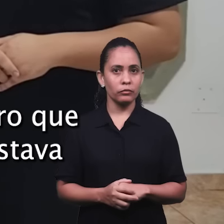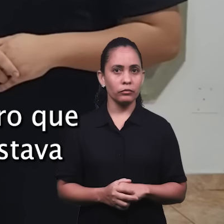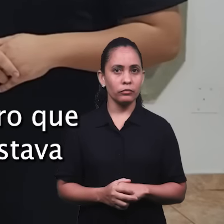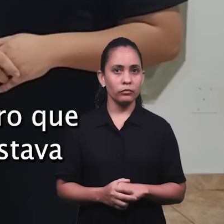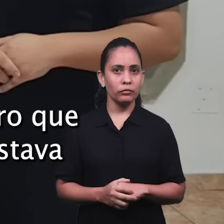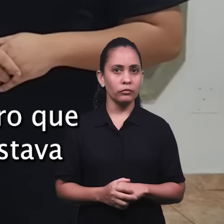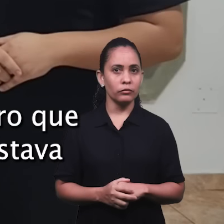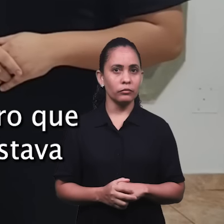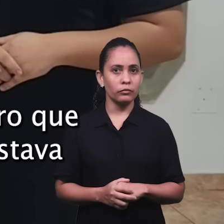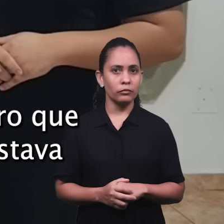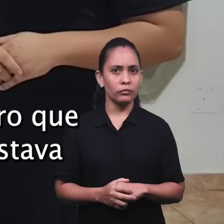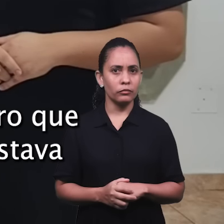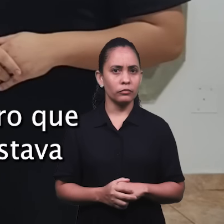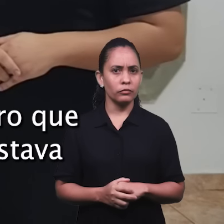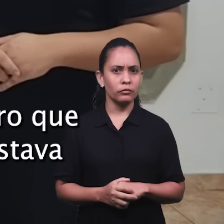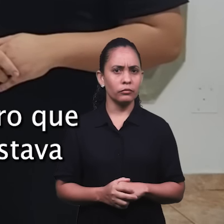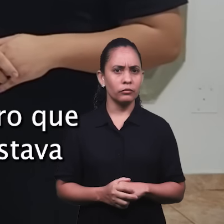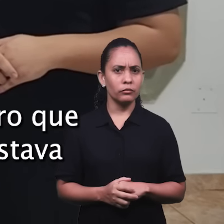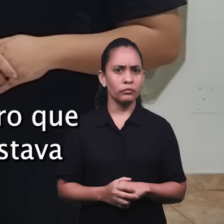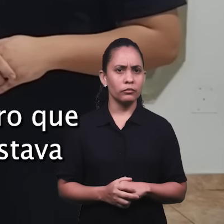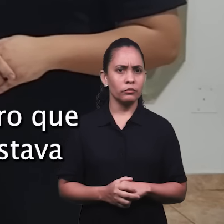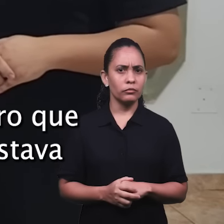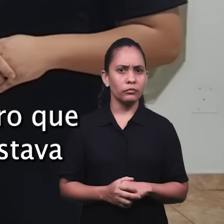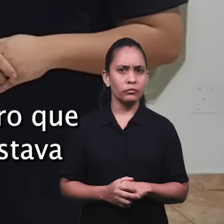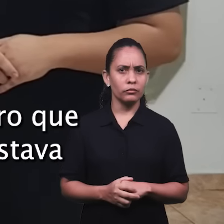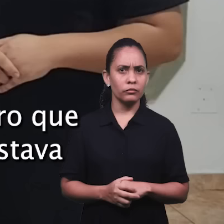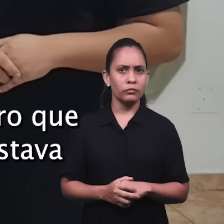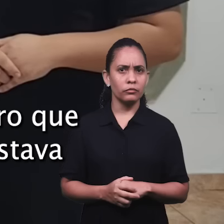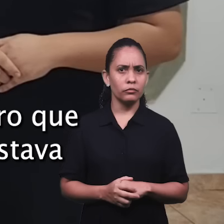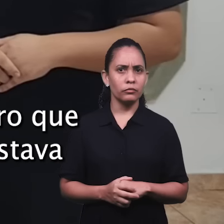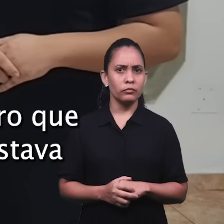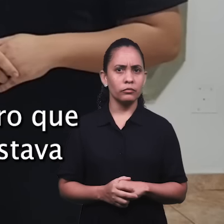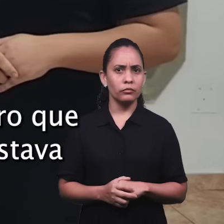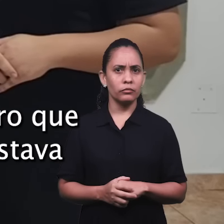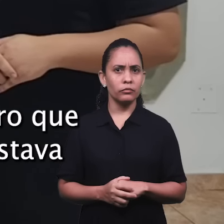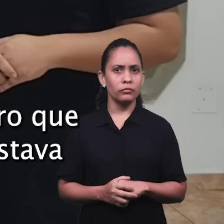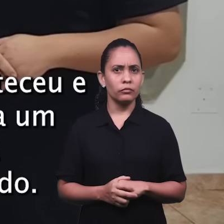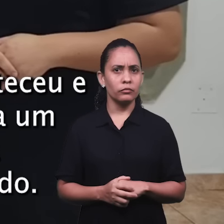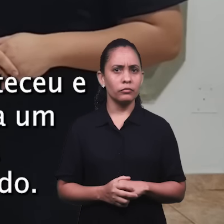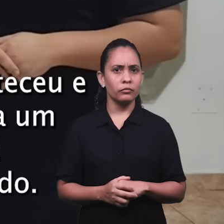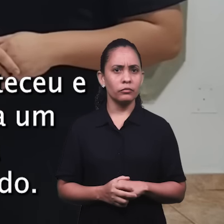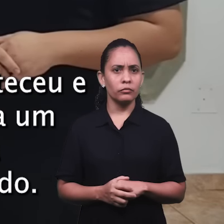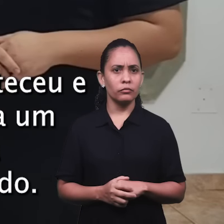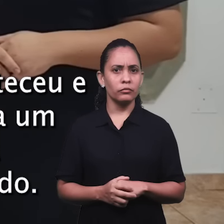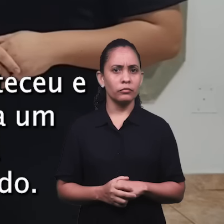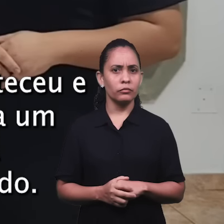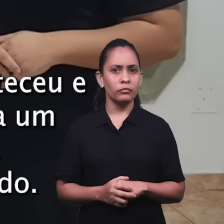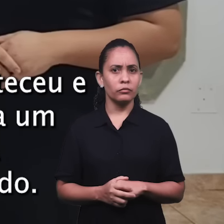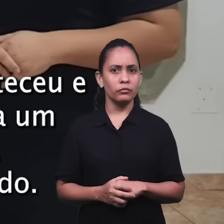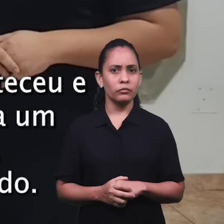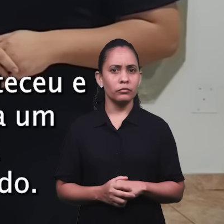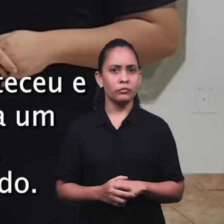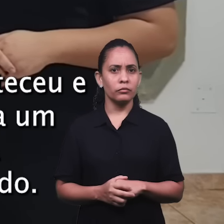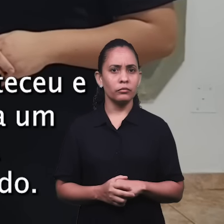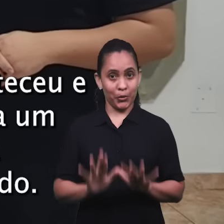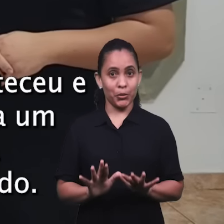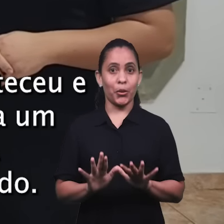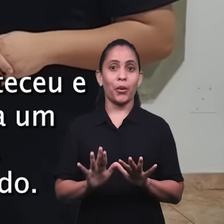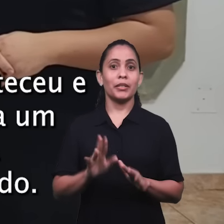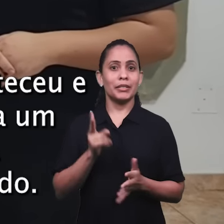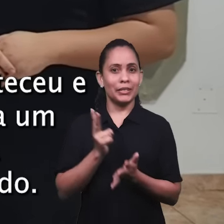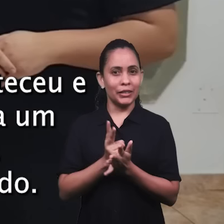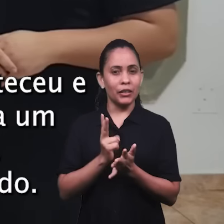LSD, estaba interpretando para una de las hermanas sordas y la hermana sorda me miró sorprendida